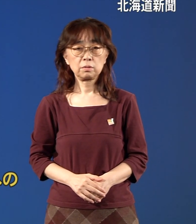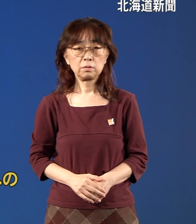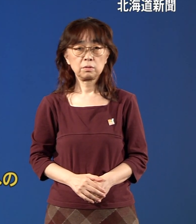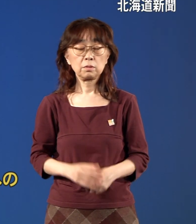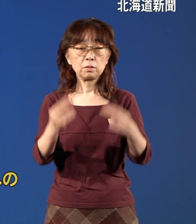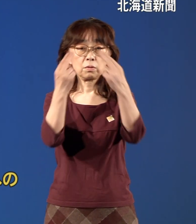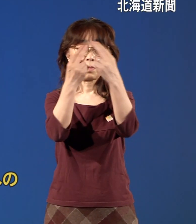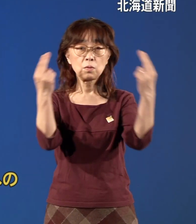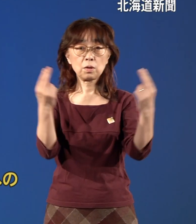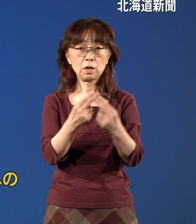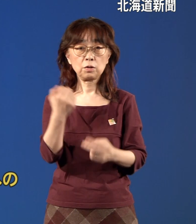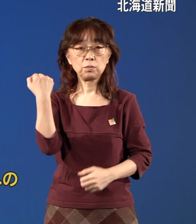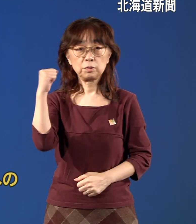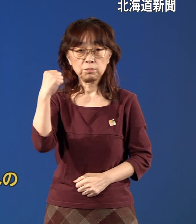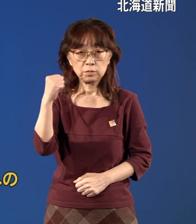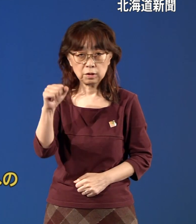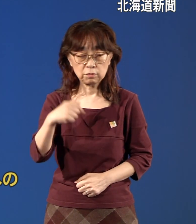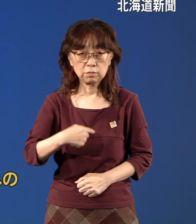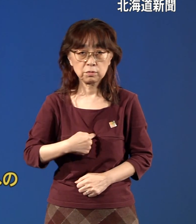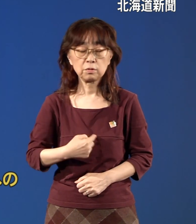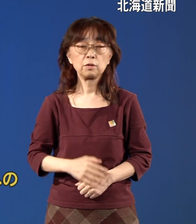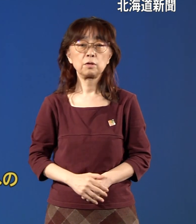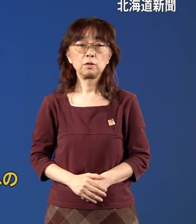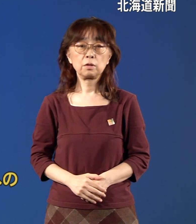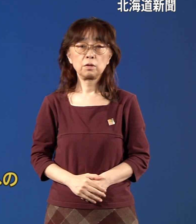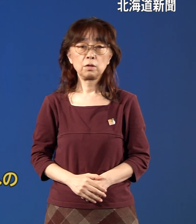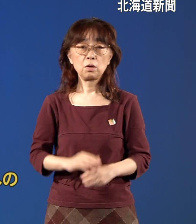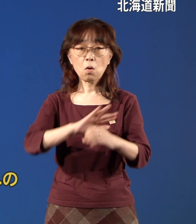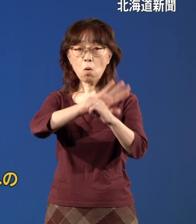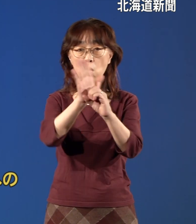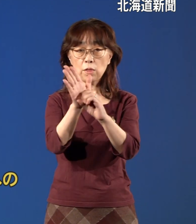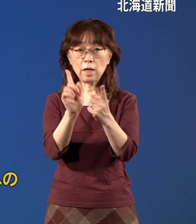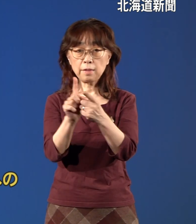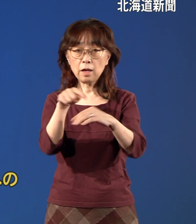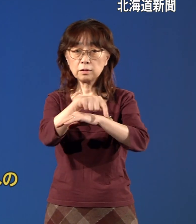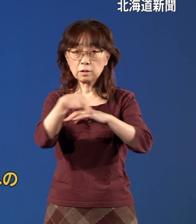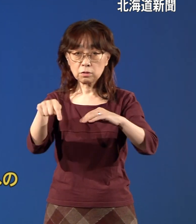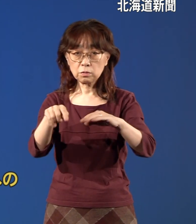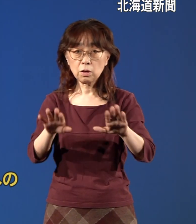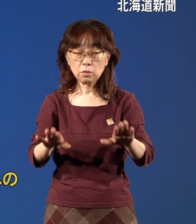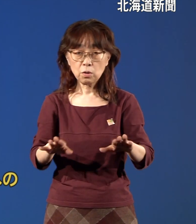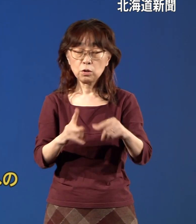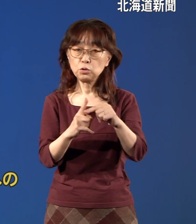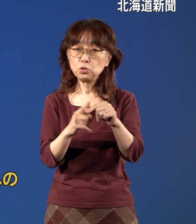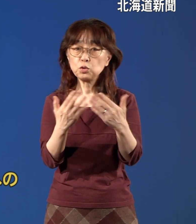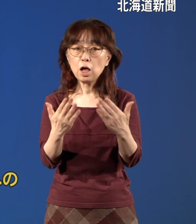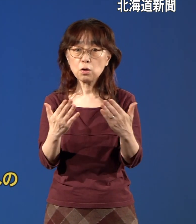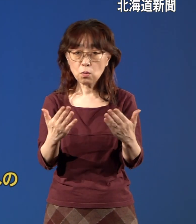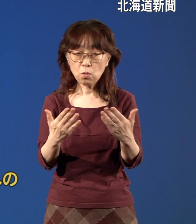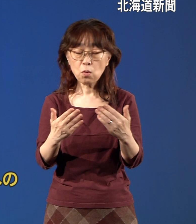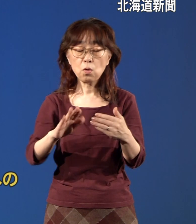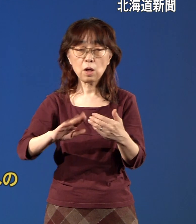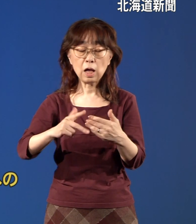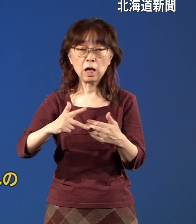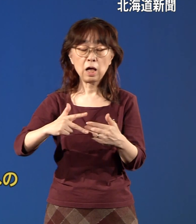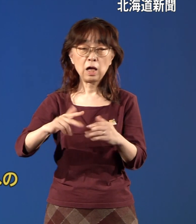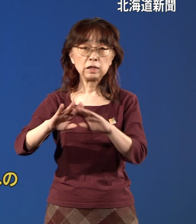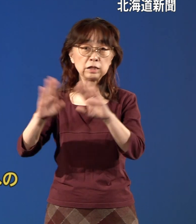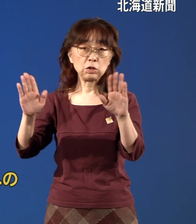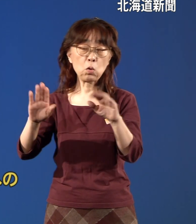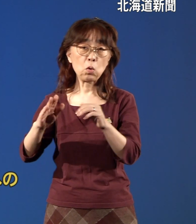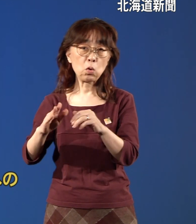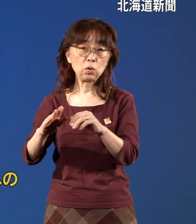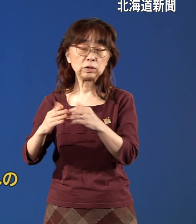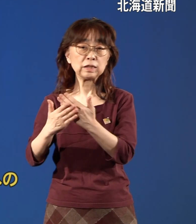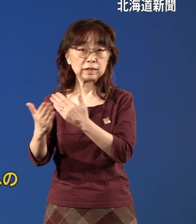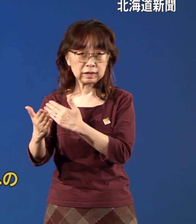北海道新聞の水野です。コロナ対策の関係で今日は中学校で始業式あってですね、来週には小学校の始